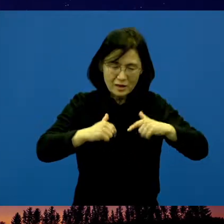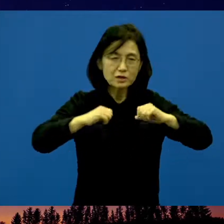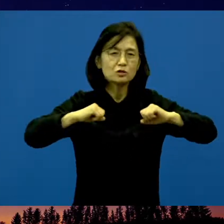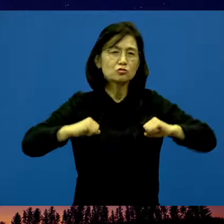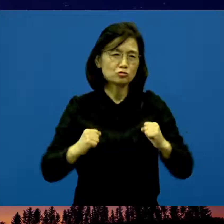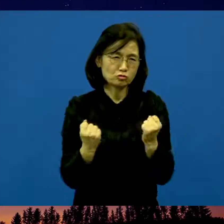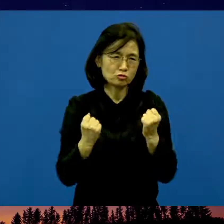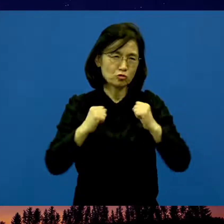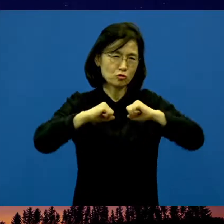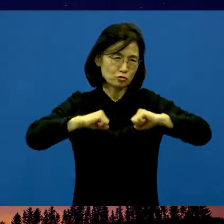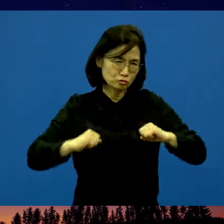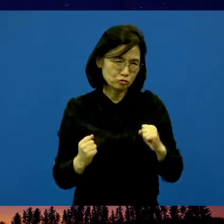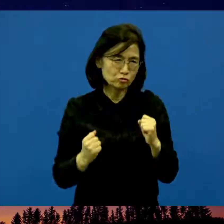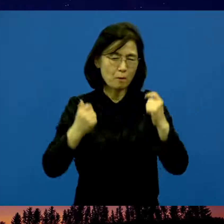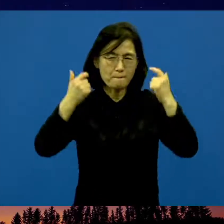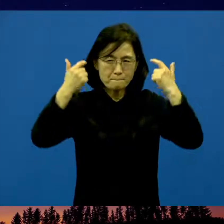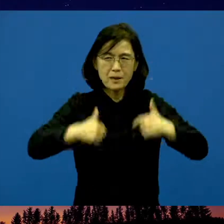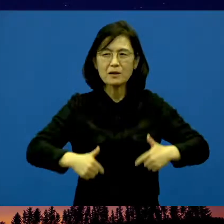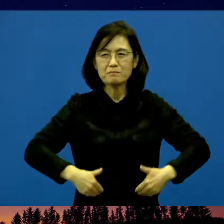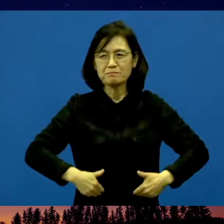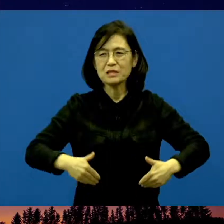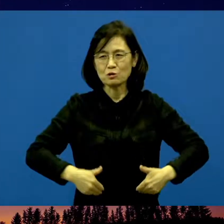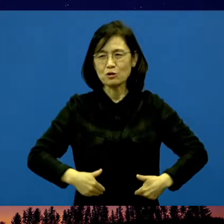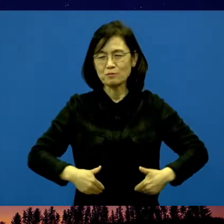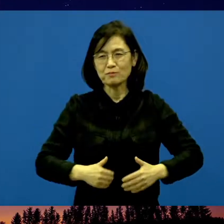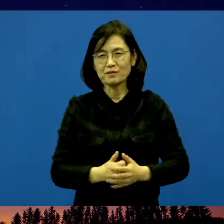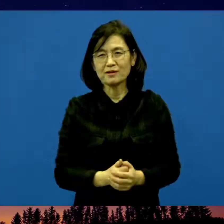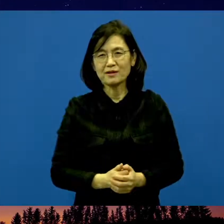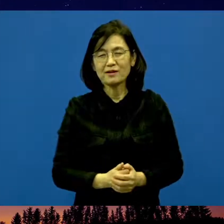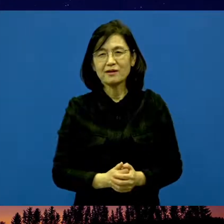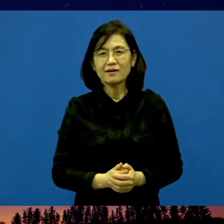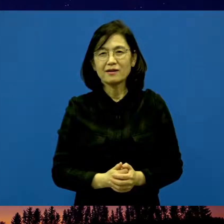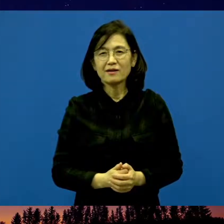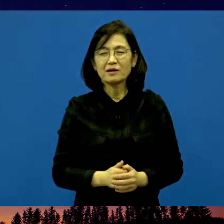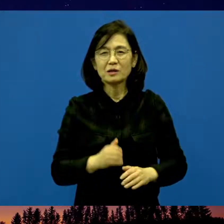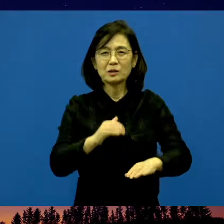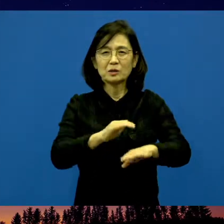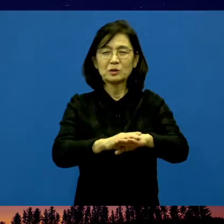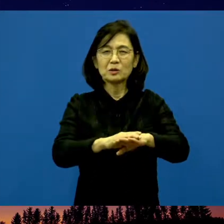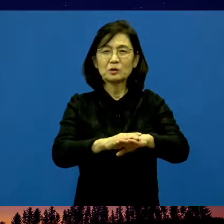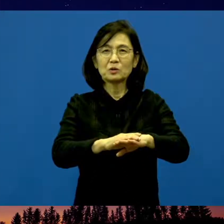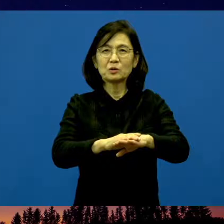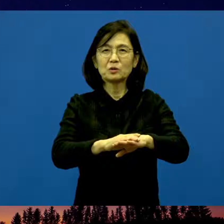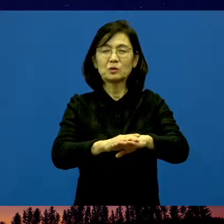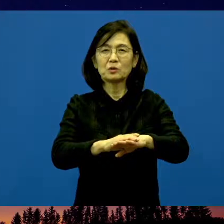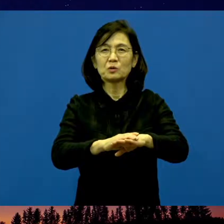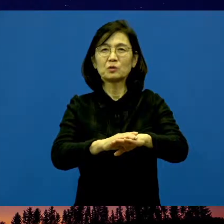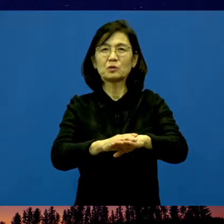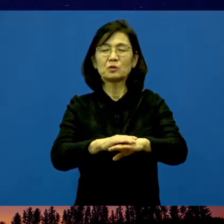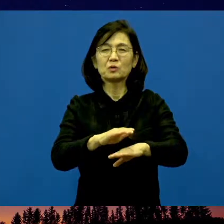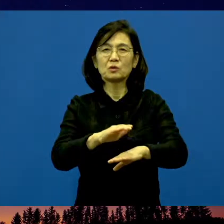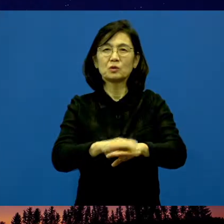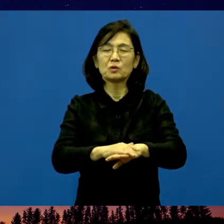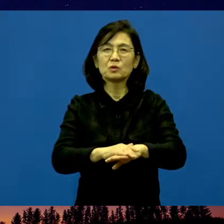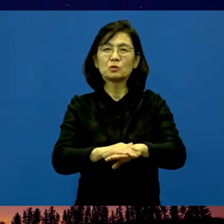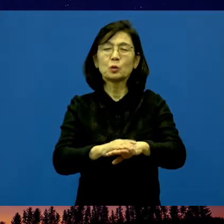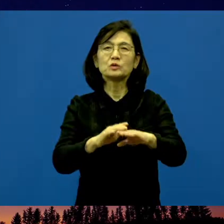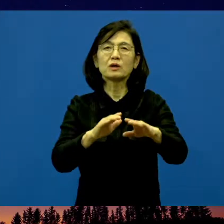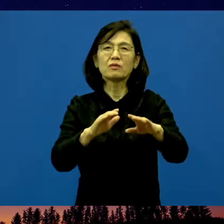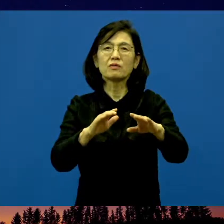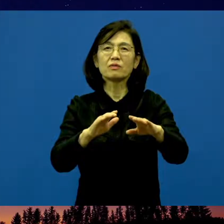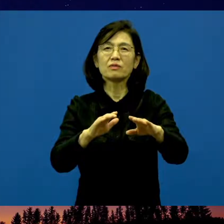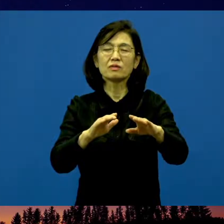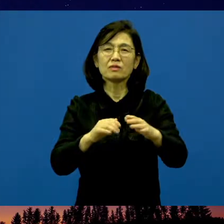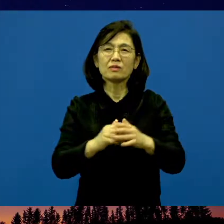항상이라는 단어가 여기서 결정적이에요. 여러분 도전받았다고 하고 결단하고 막 주먹을